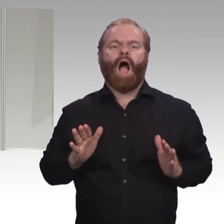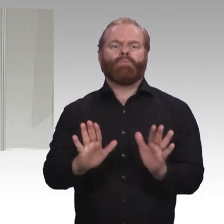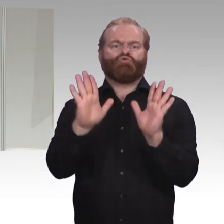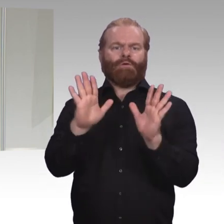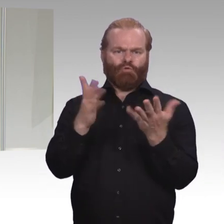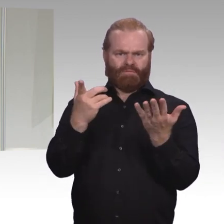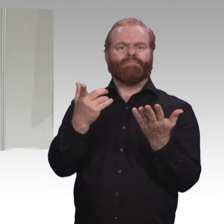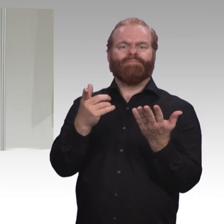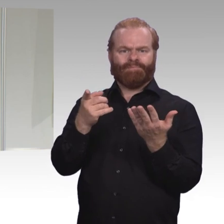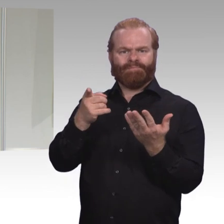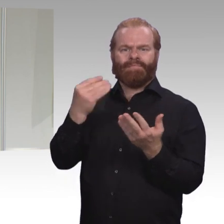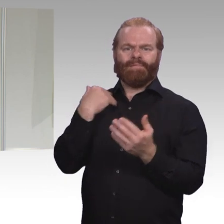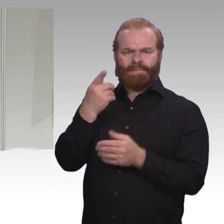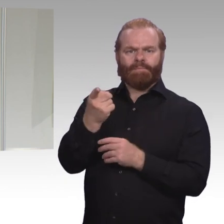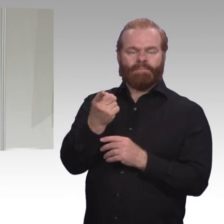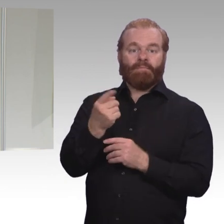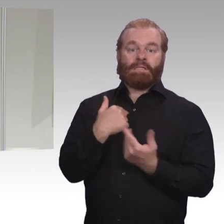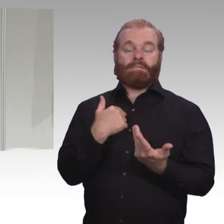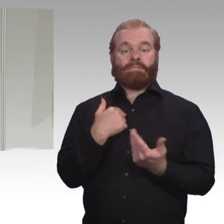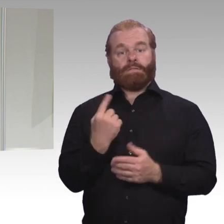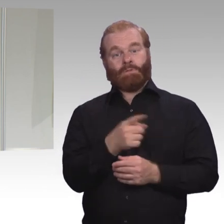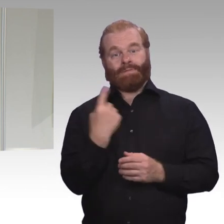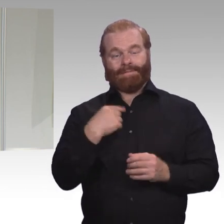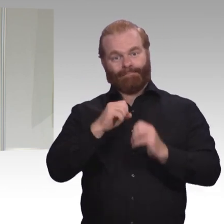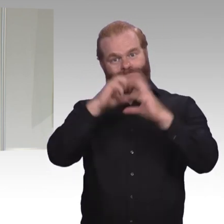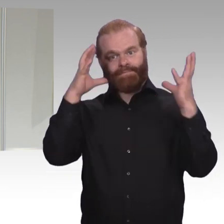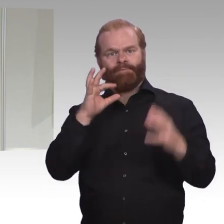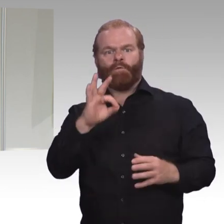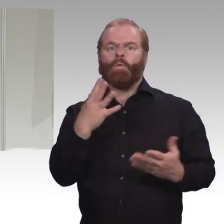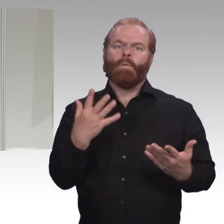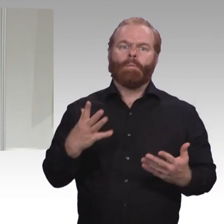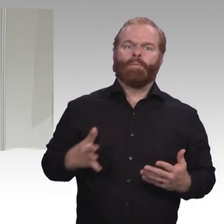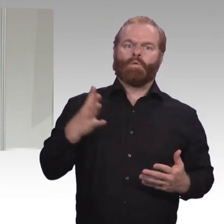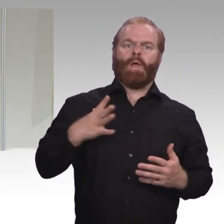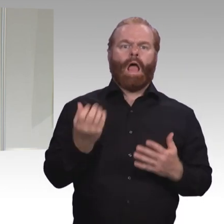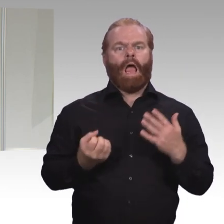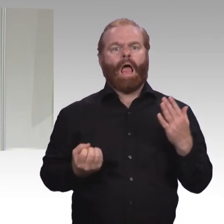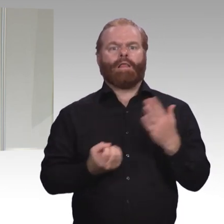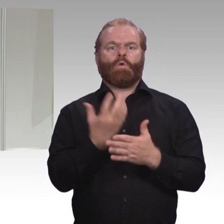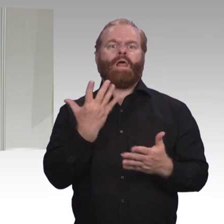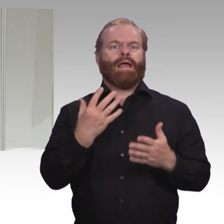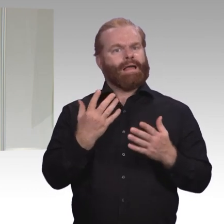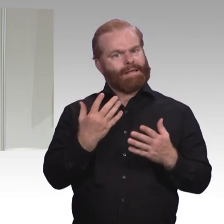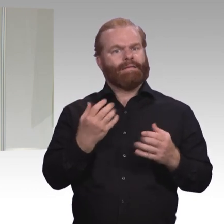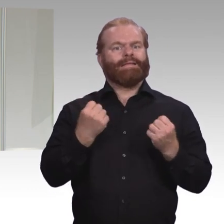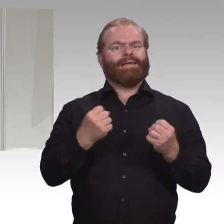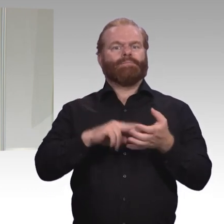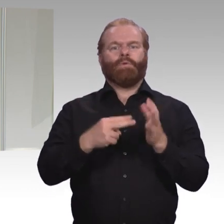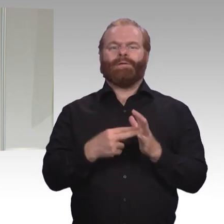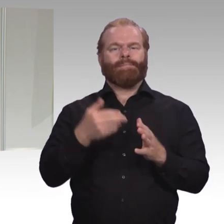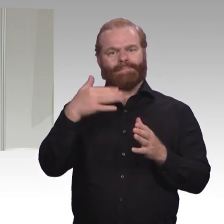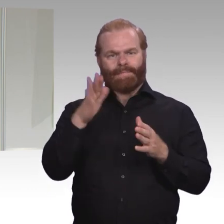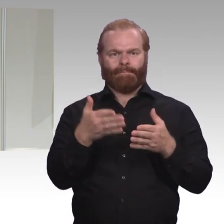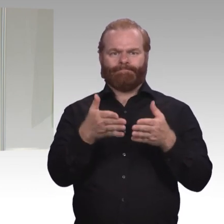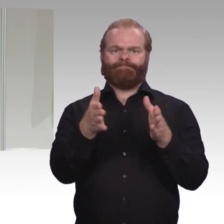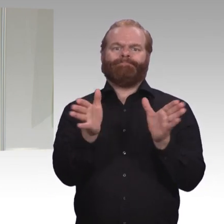Demokratie, gemeinsame Sicherheit und Aufbau einer europäischen Friedensordnung. Und ich sage es ganz bewusst, auch unter